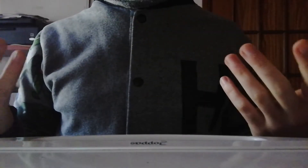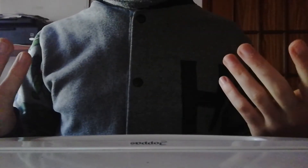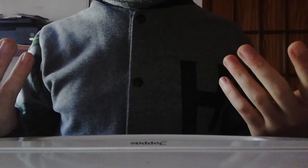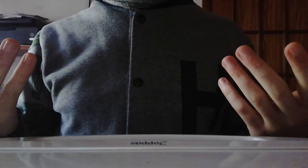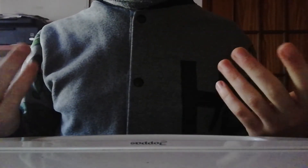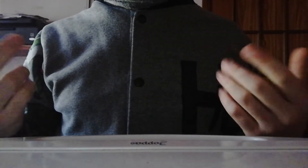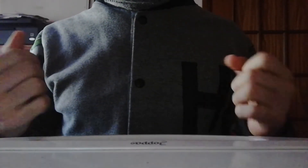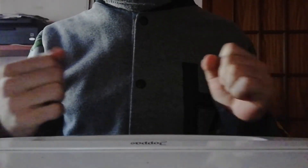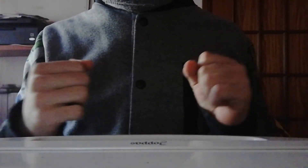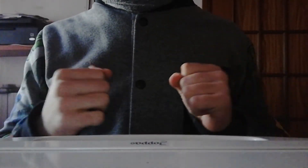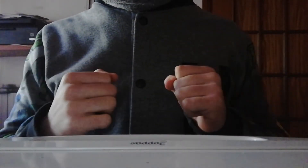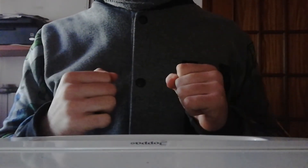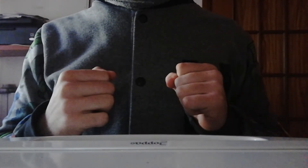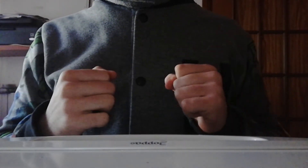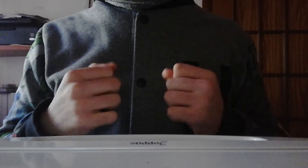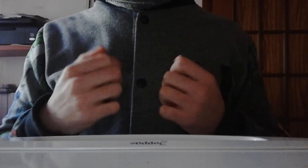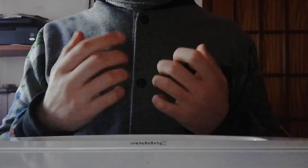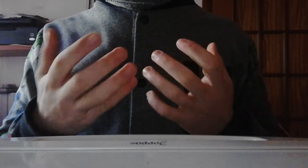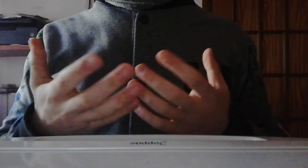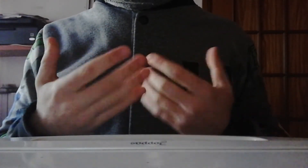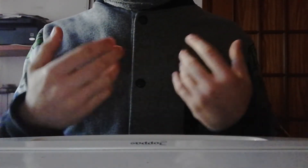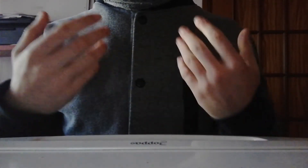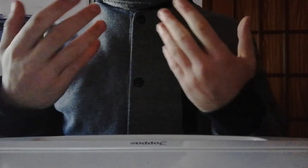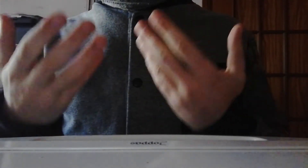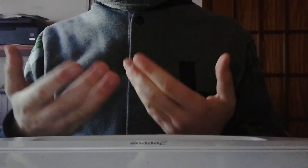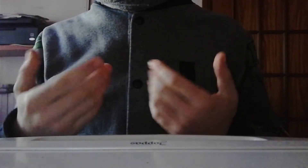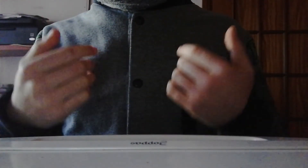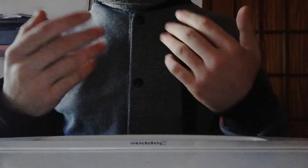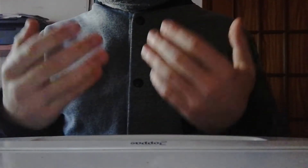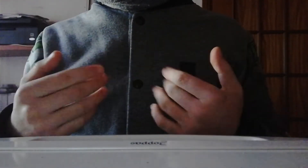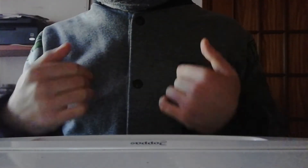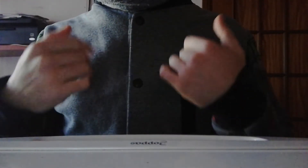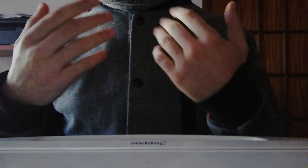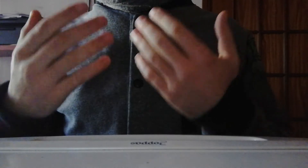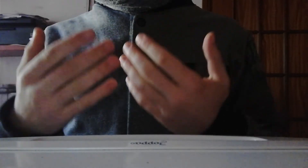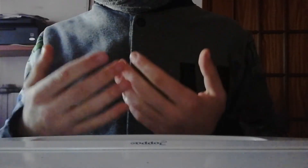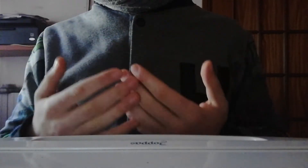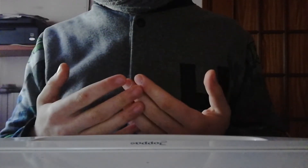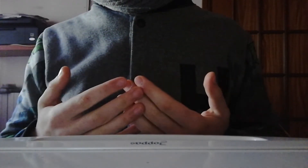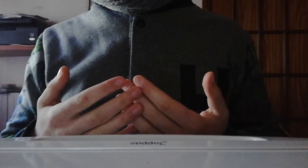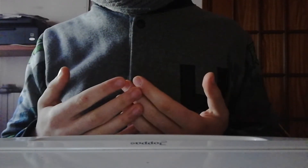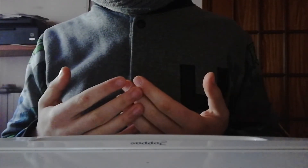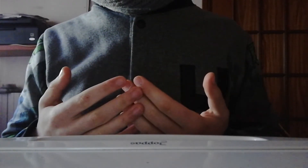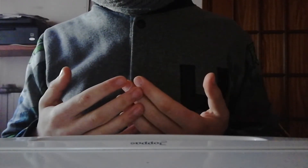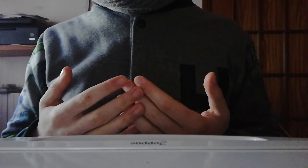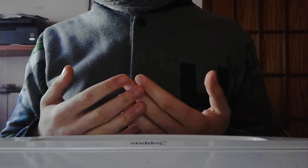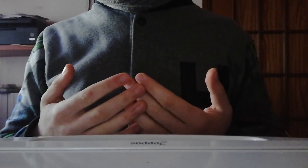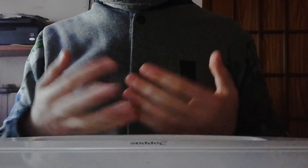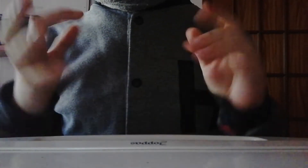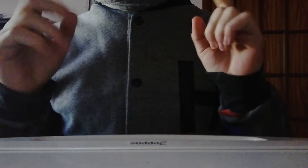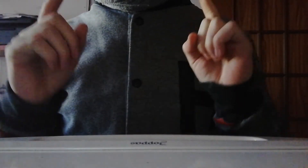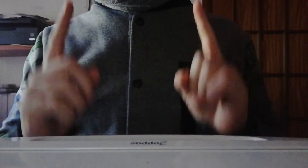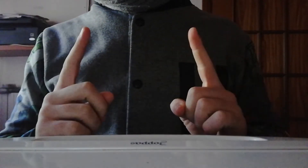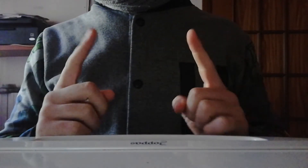dirvi oppure notizie riguardo come anime nuovi manga nuovi film in cui che farò abbiamo